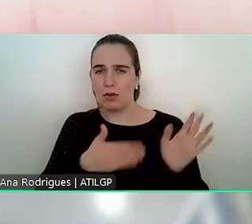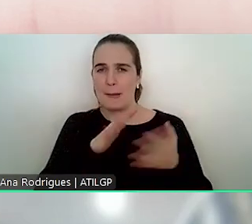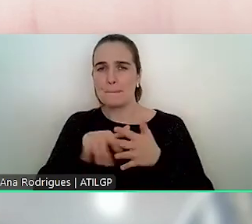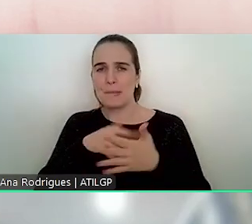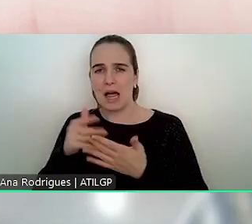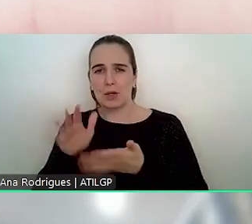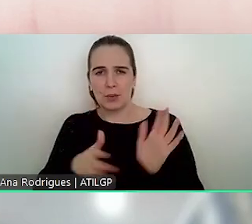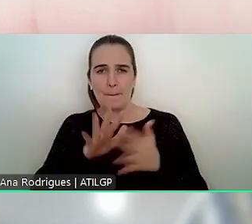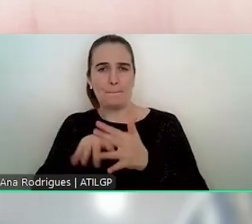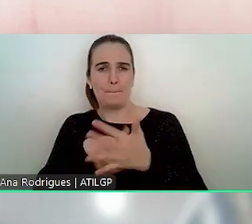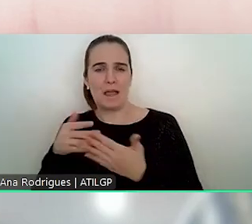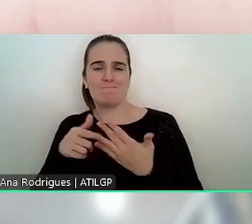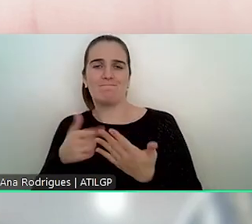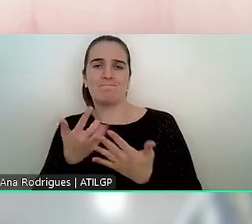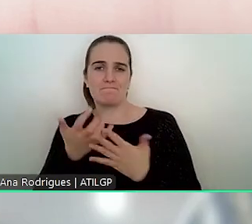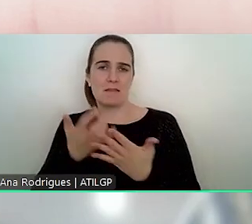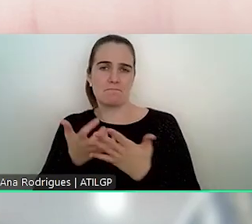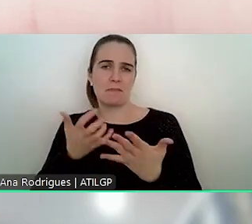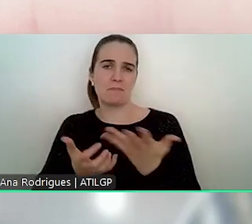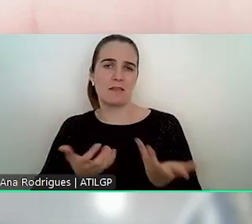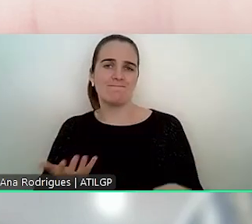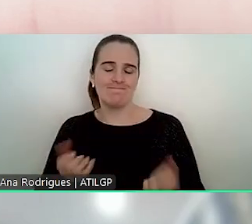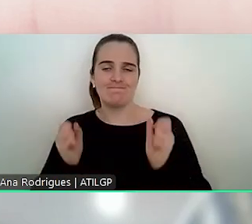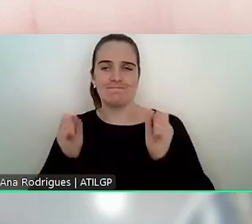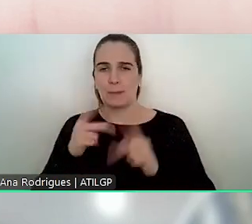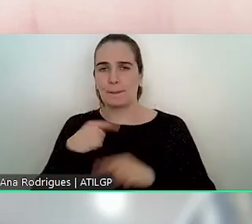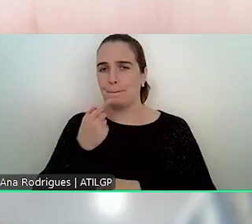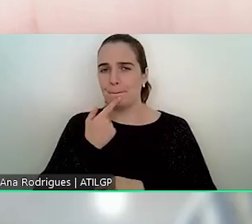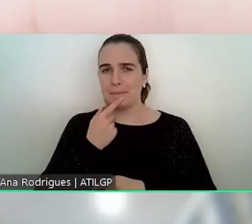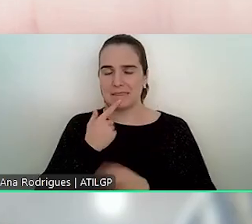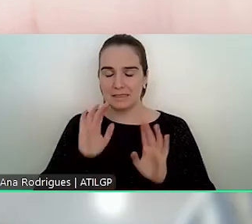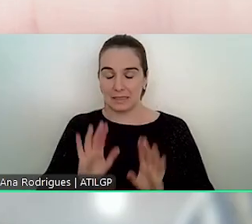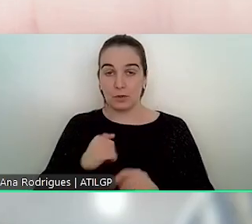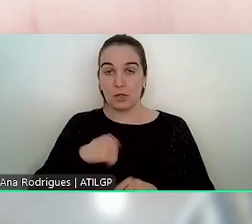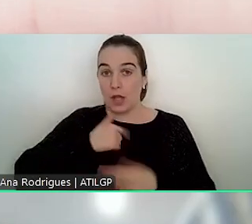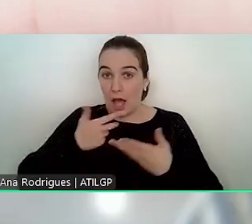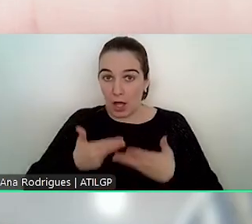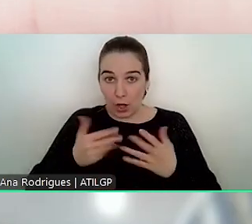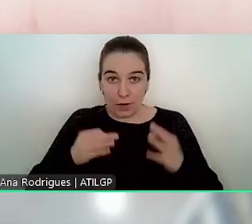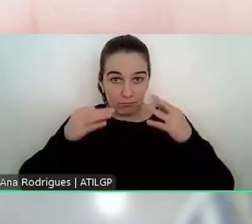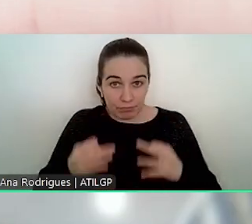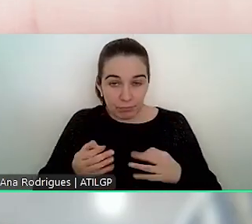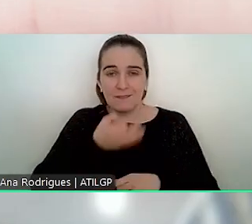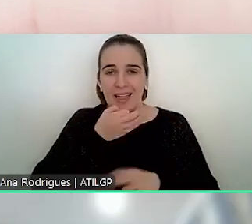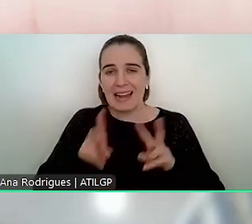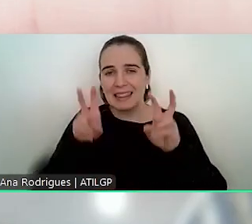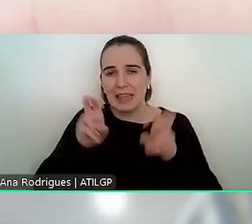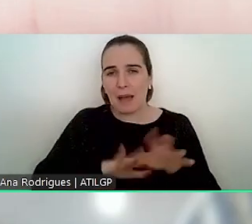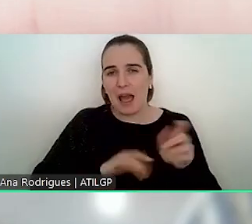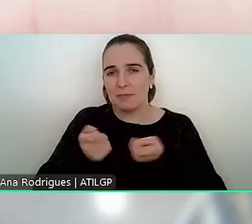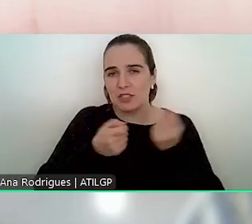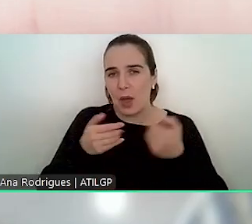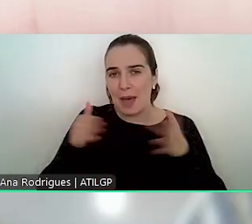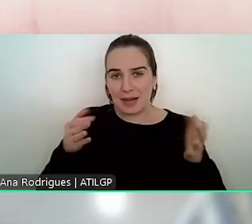nacional e que é discutível até que ponto é que nós estamos a conseguir realizar os objetivos